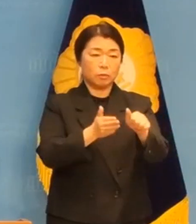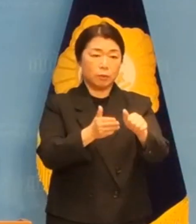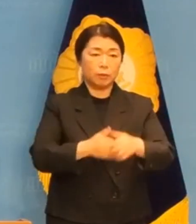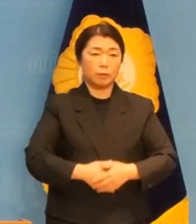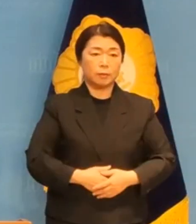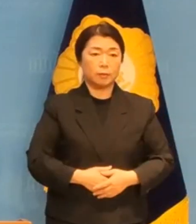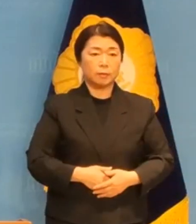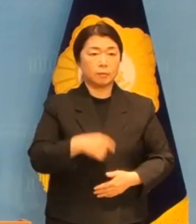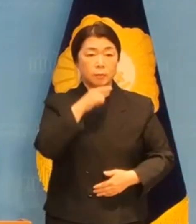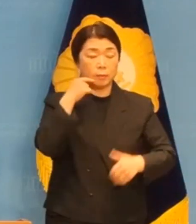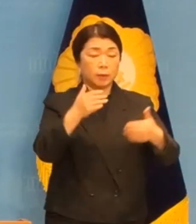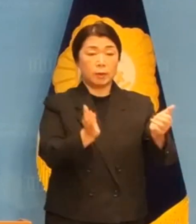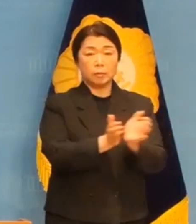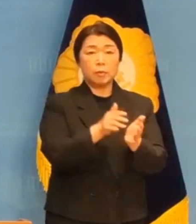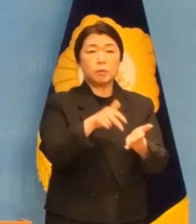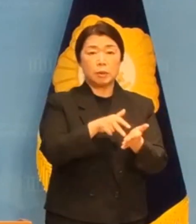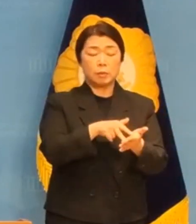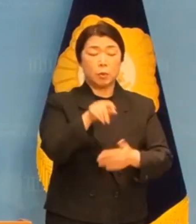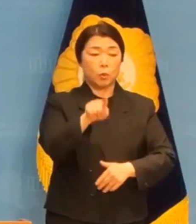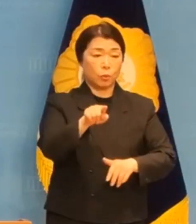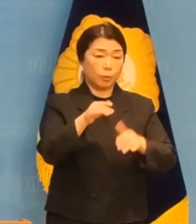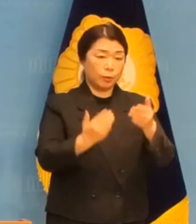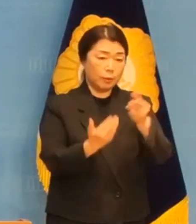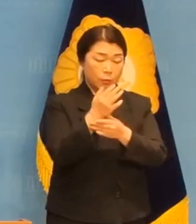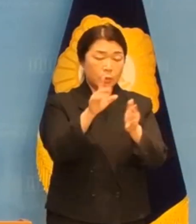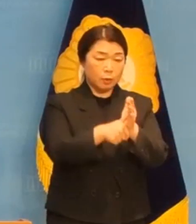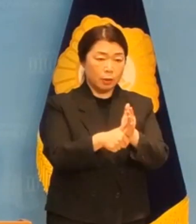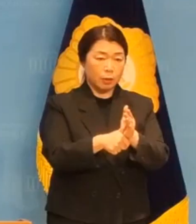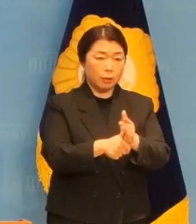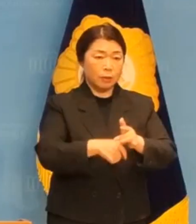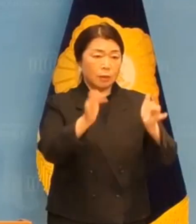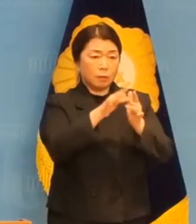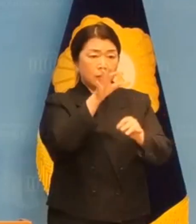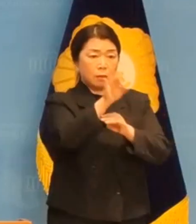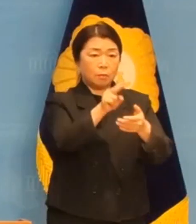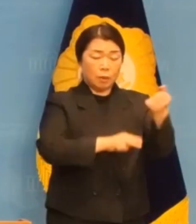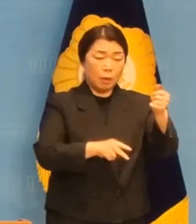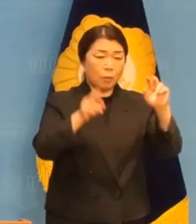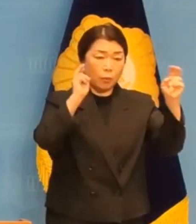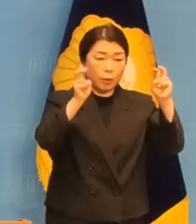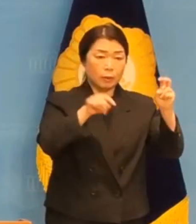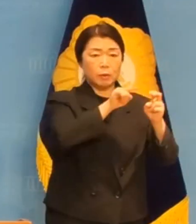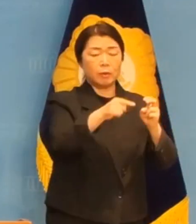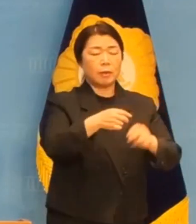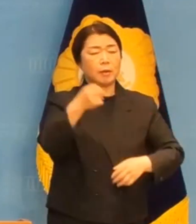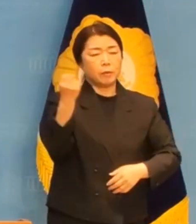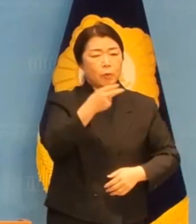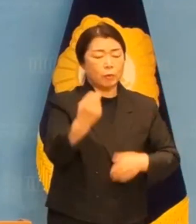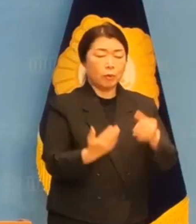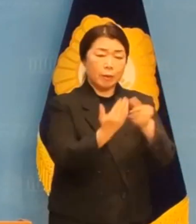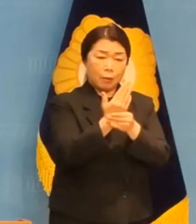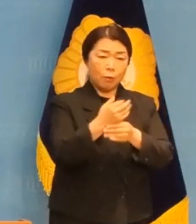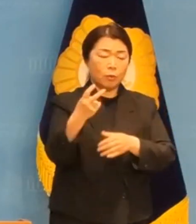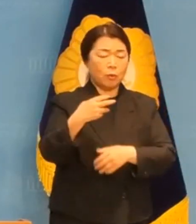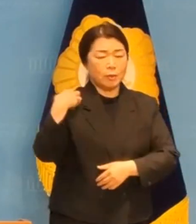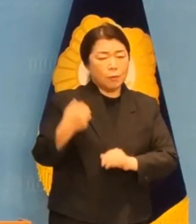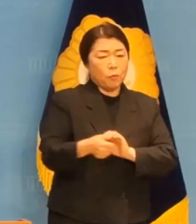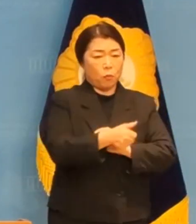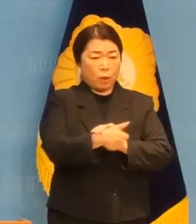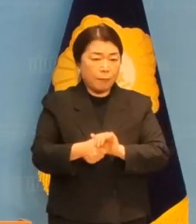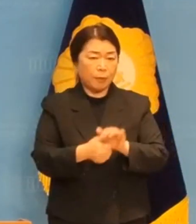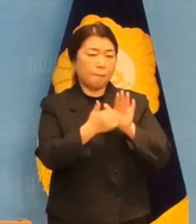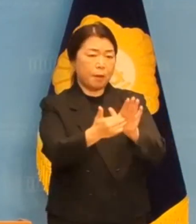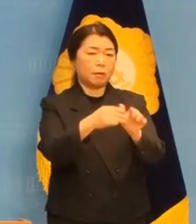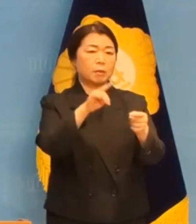국민의힘은 이번 사태를 계기로 거대 플랫폼 기업 경영진의 반복적인 사고와 책임 회피를 막는